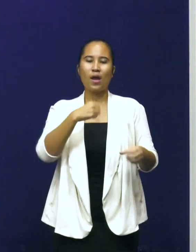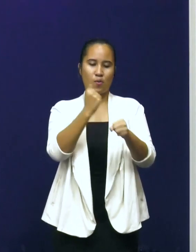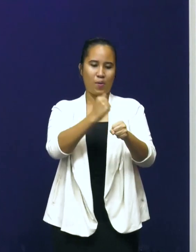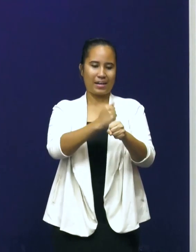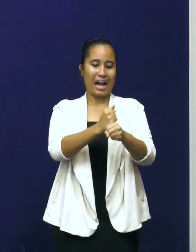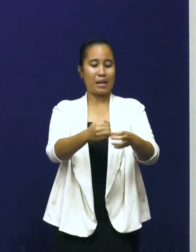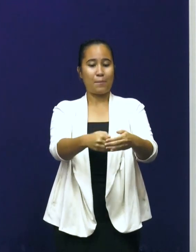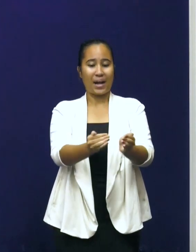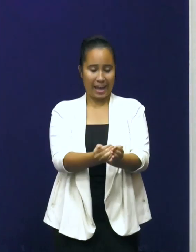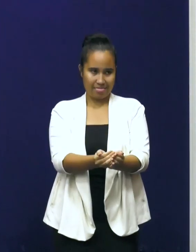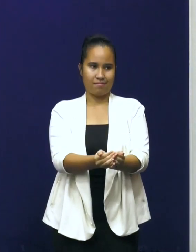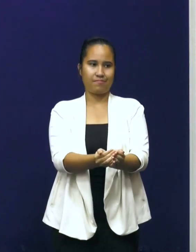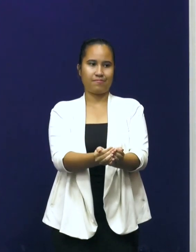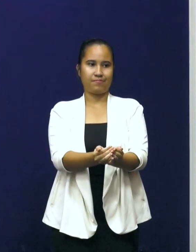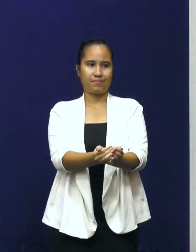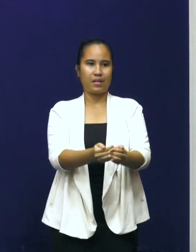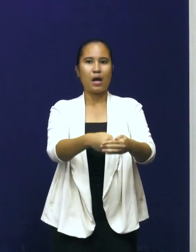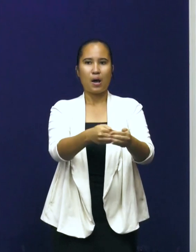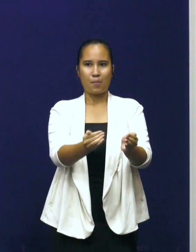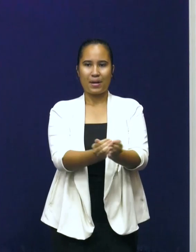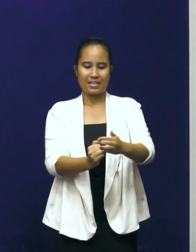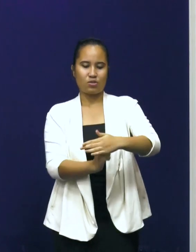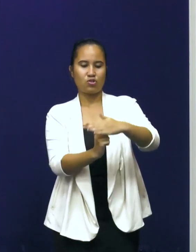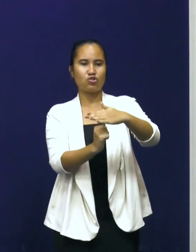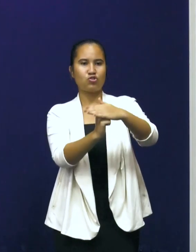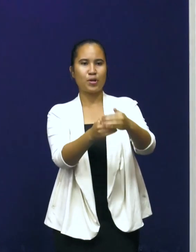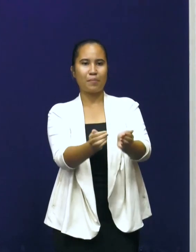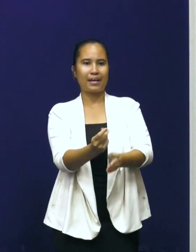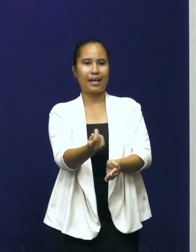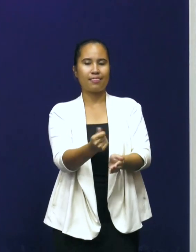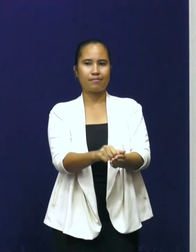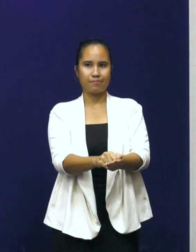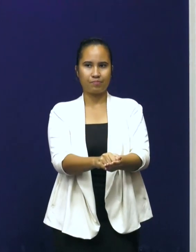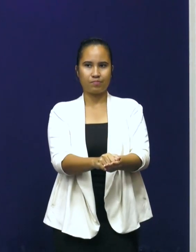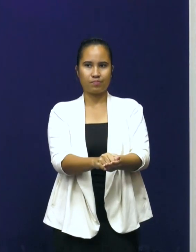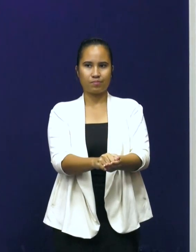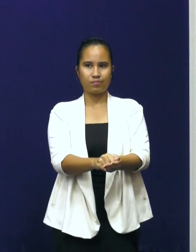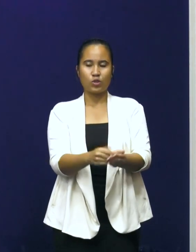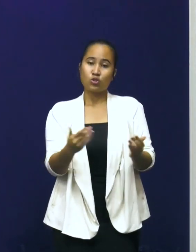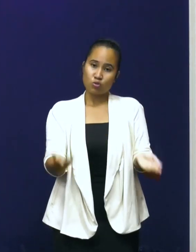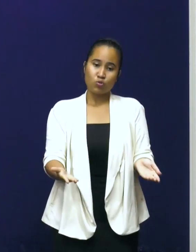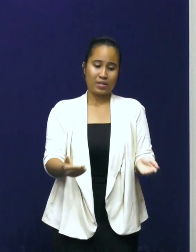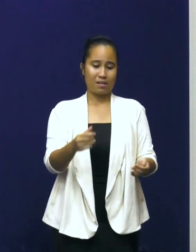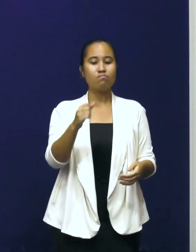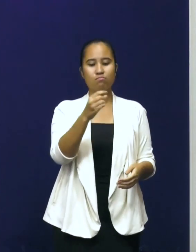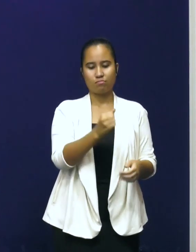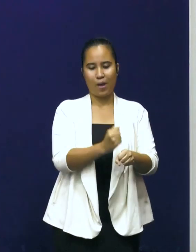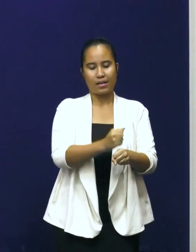U heeft ook een vraag gesteld over een stimulus-pakket voor andere bedrijven, zodat ze de werknemers door kunnen blijven betalen.